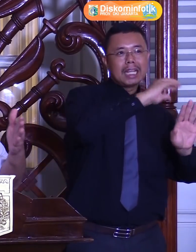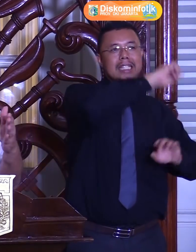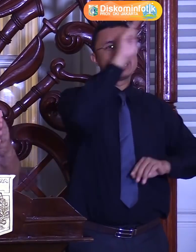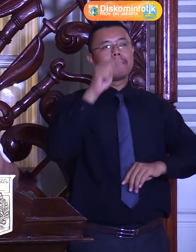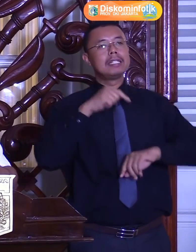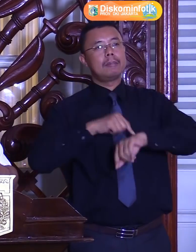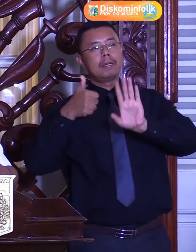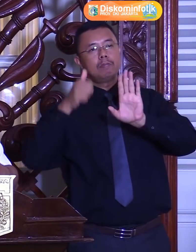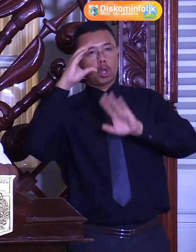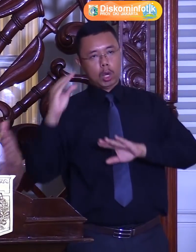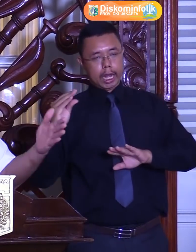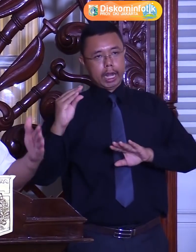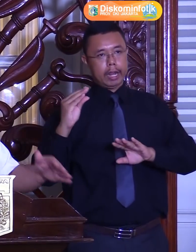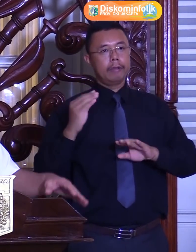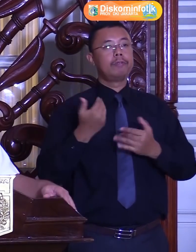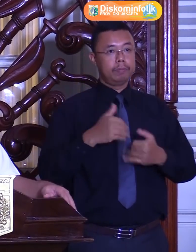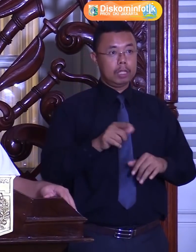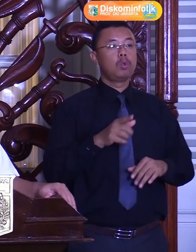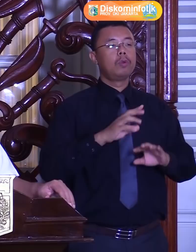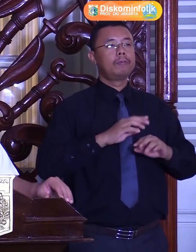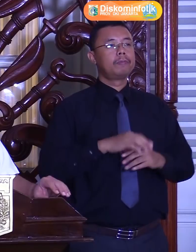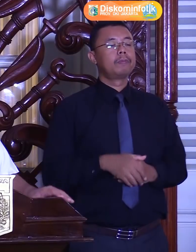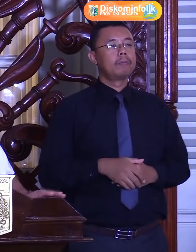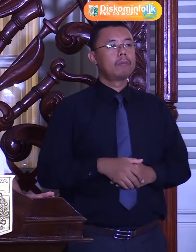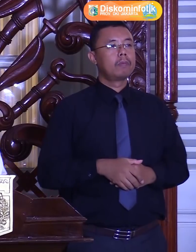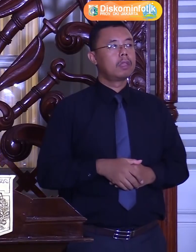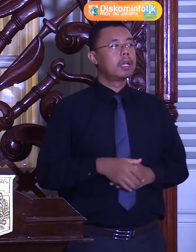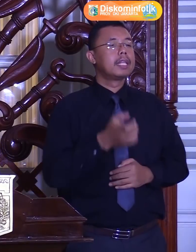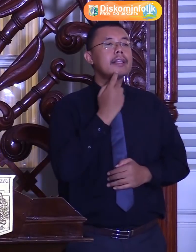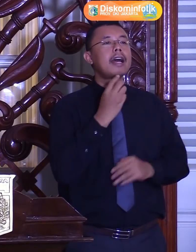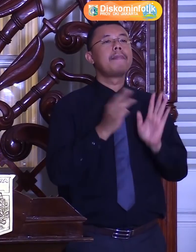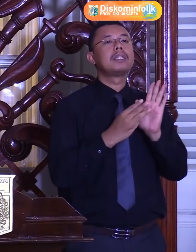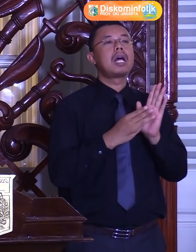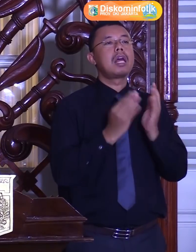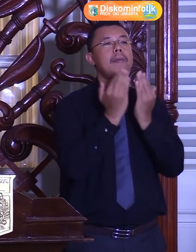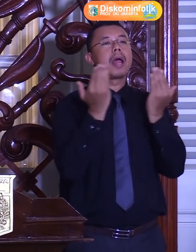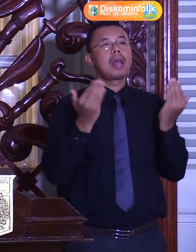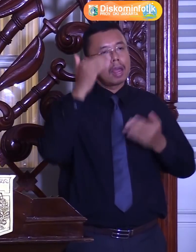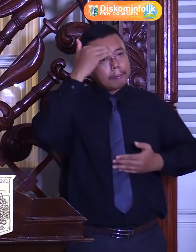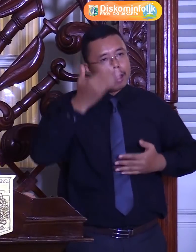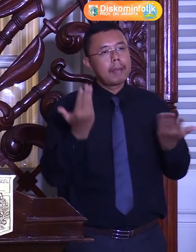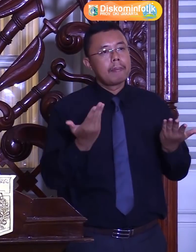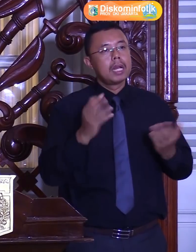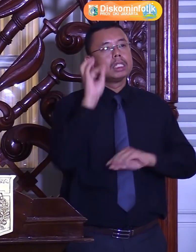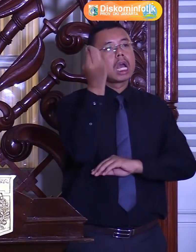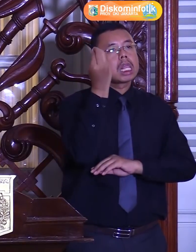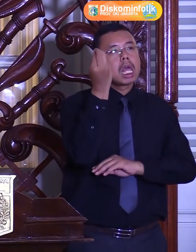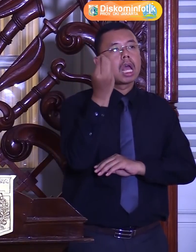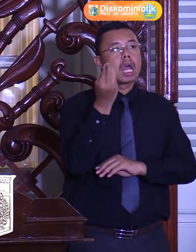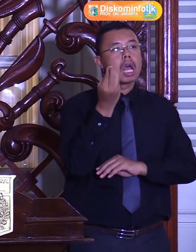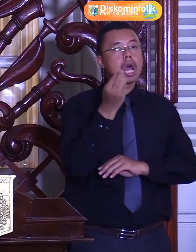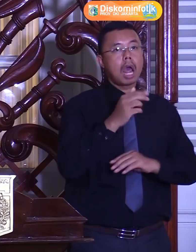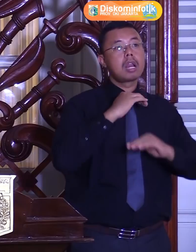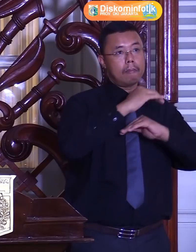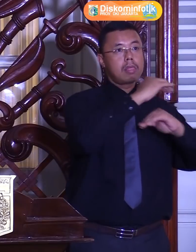jam 6 sore. Itu yang dikerjakan. Baik, Pak, terkait ibadah, Pak, mungkin terakhir, Pak, di Jakarta seperti apa, Pak? Apakah masih ada